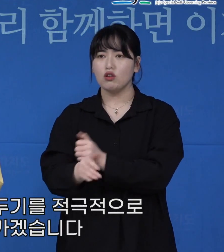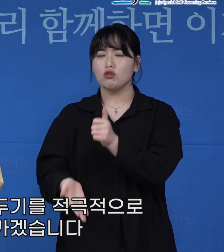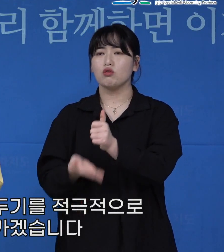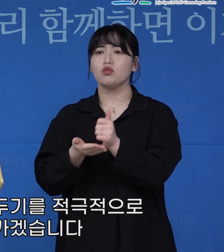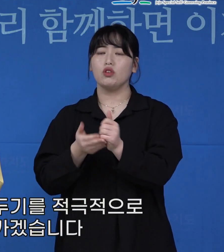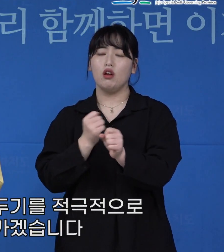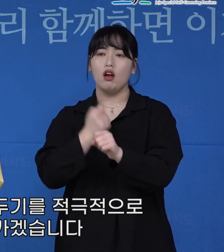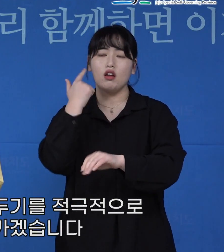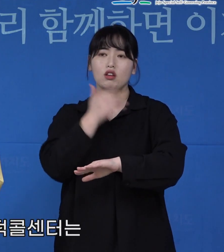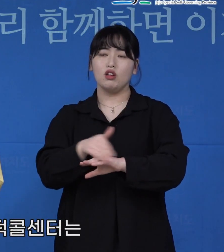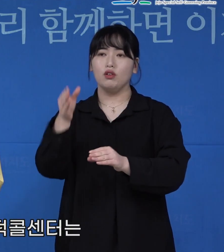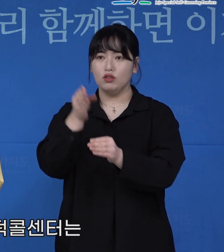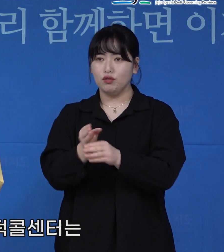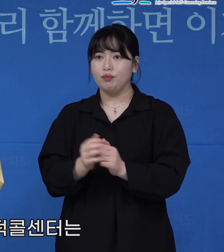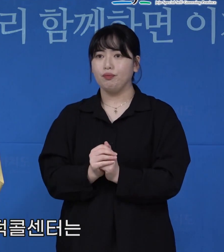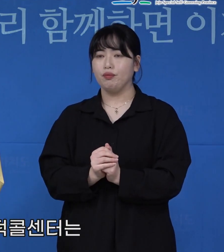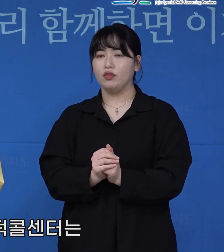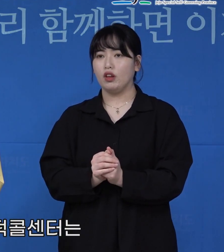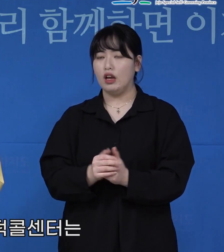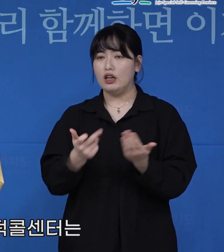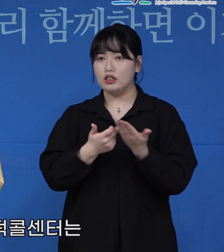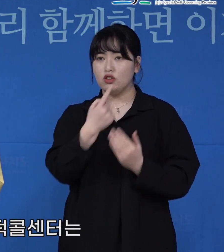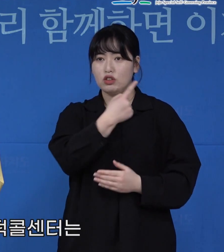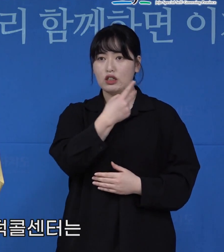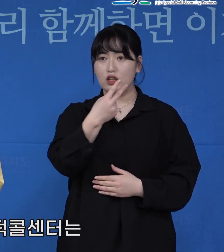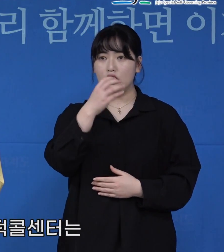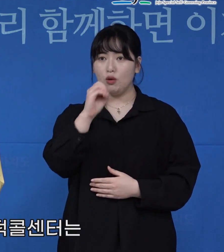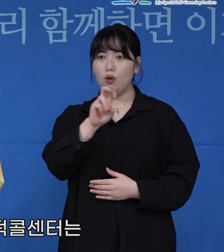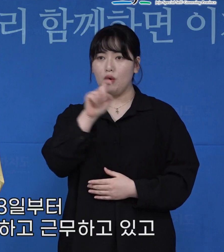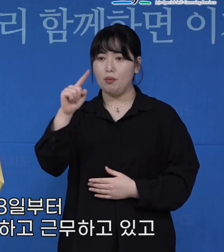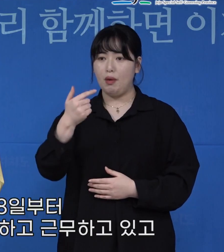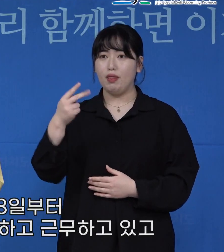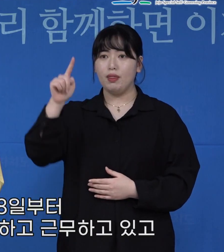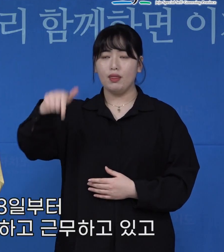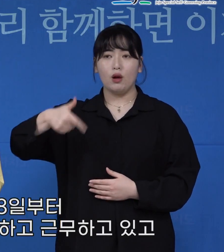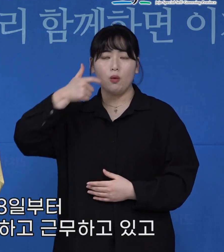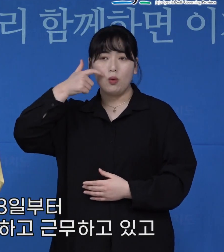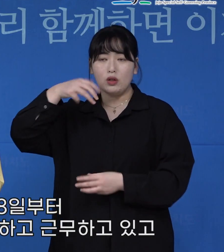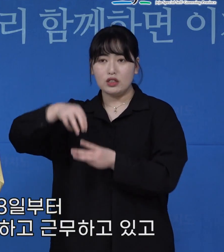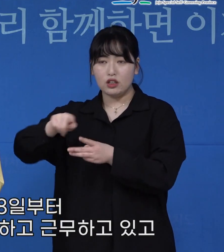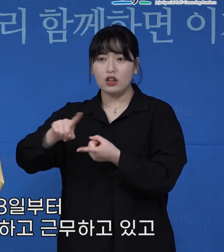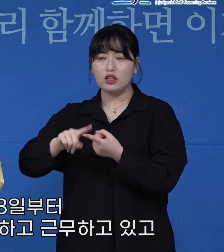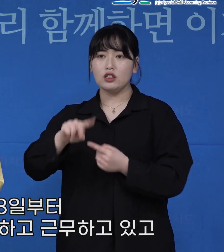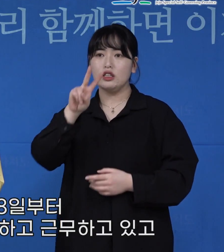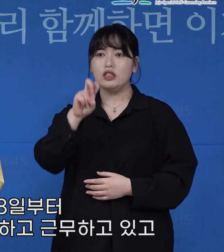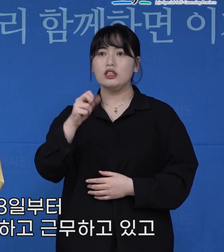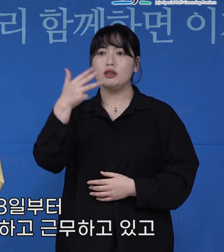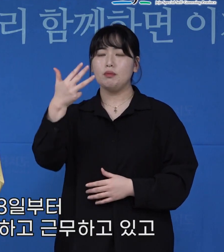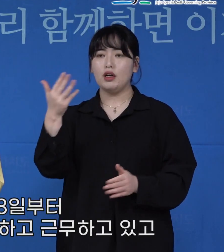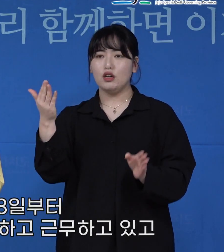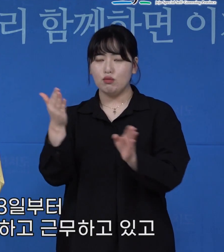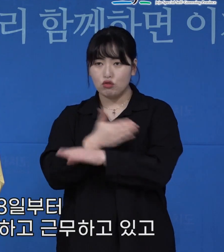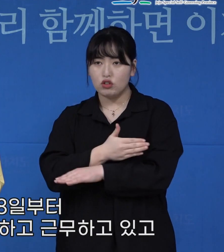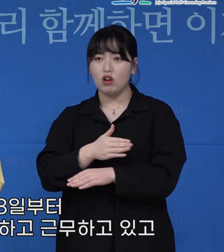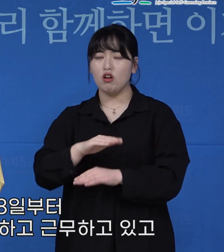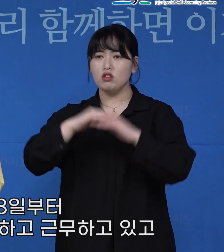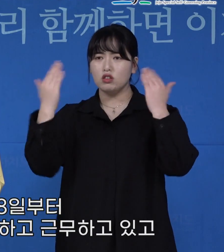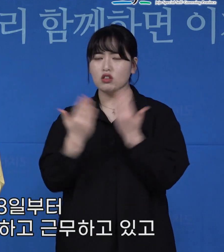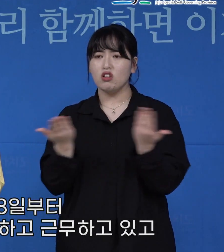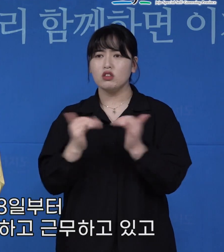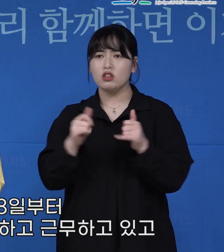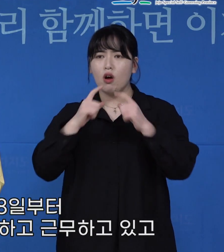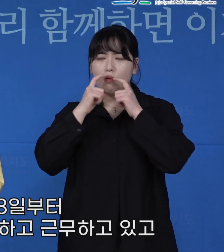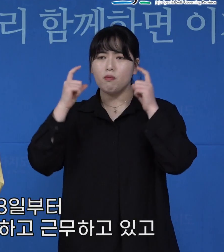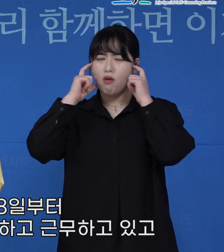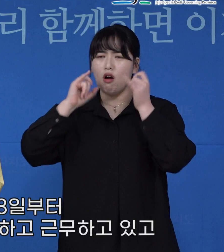권고를 해 나가겠습니다. 우리 제주 120 만덕 콜센터는 지난 1월 28일부터 전 직원